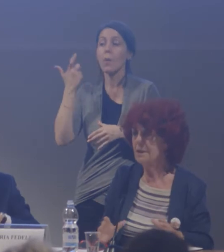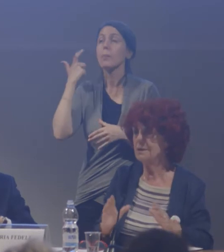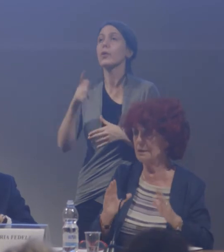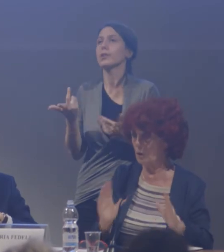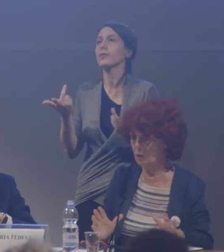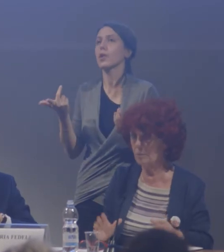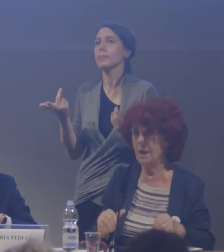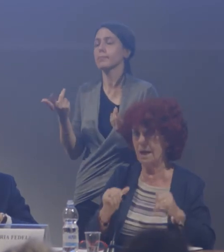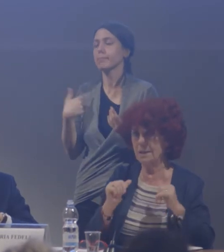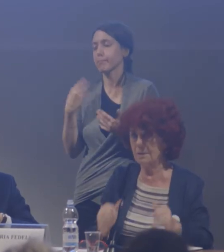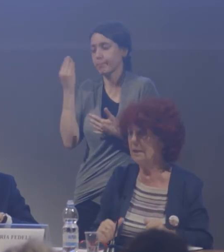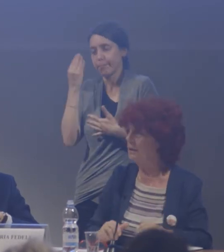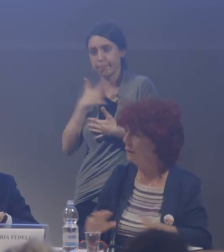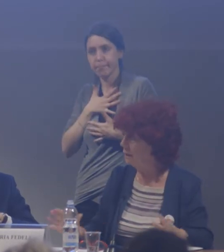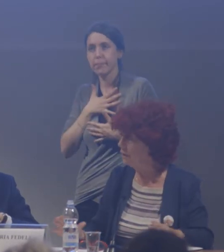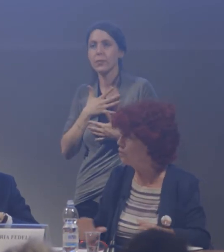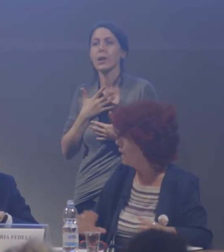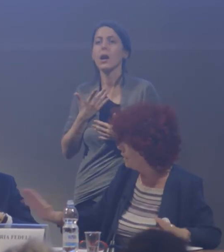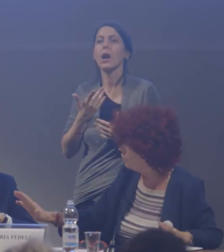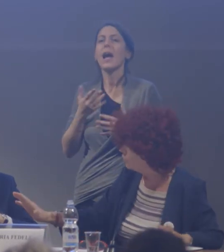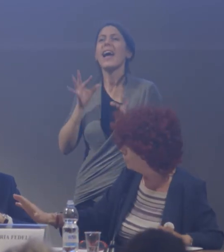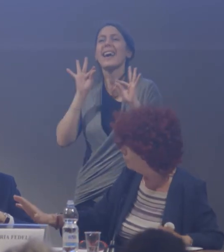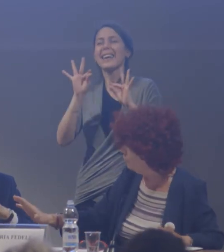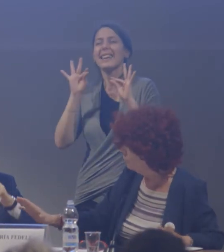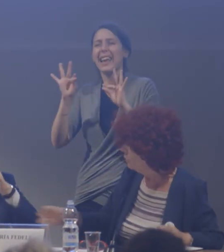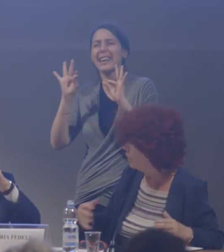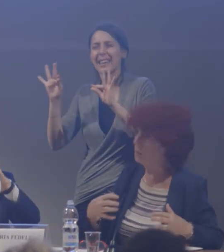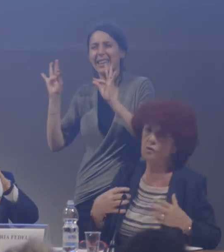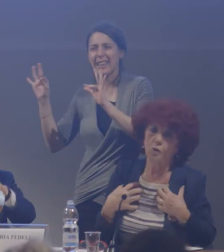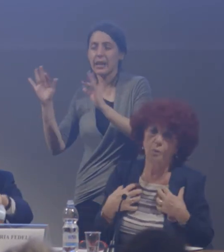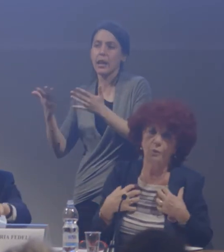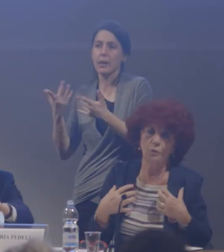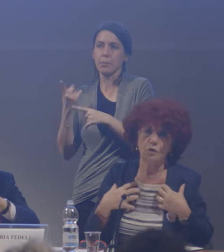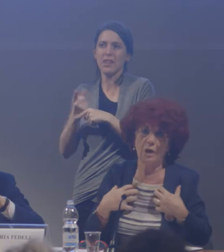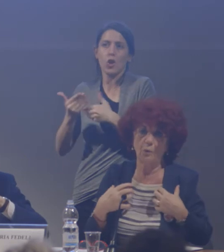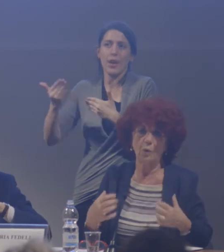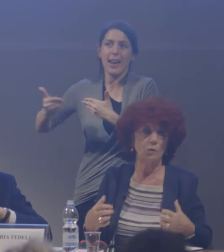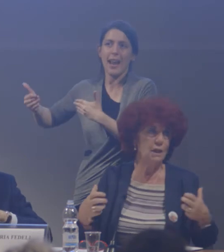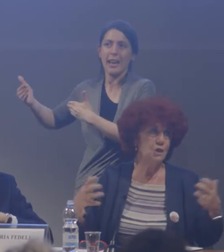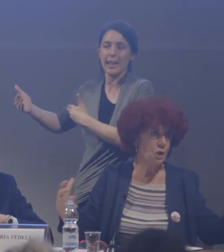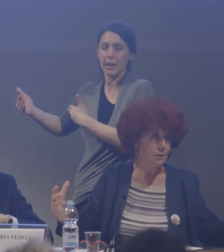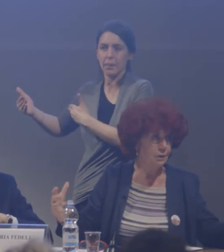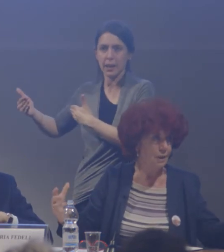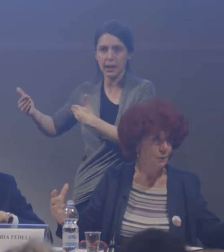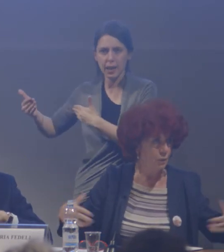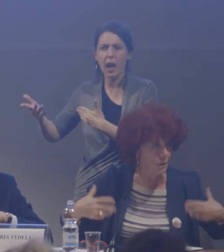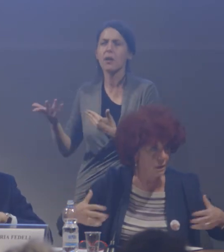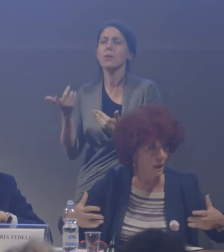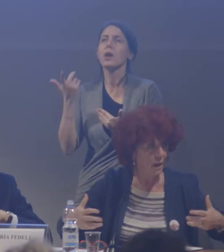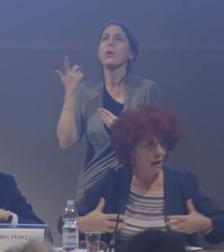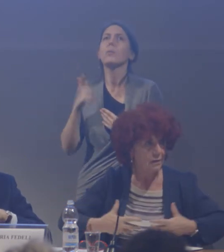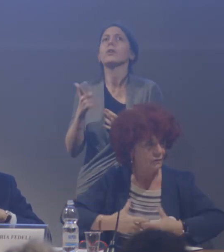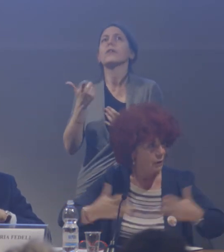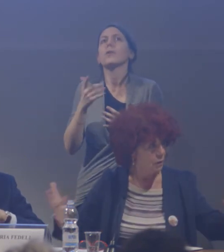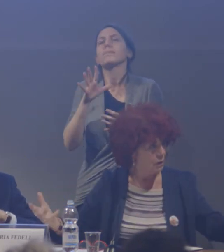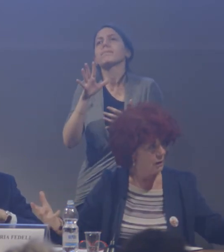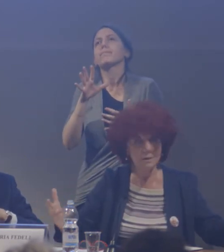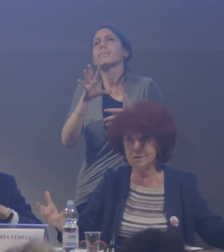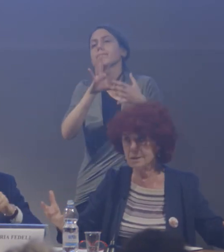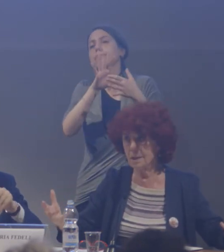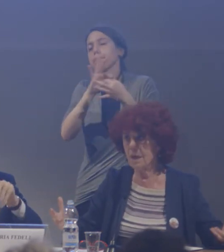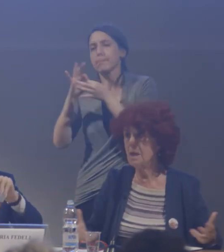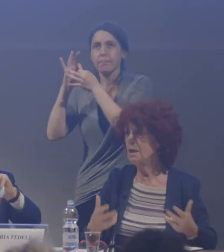limite, secondo me, agli elementi di criticità che ci sono, che sono più, diciamo, delle scelte della politica ad avere